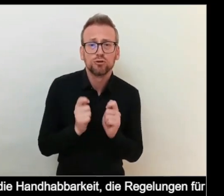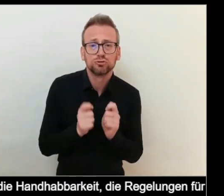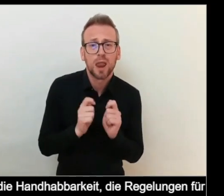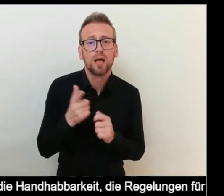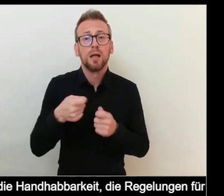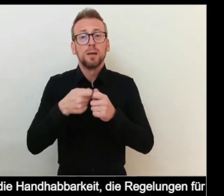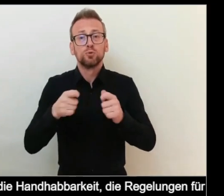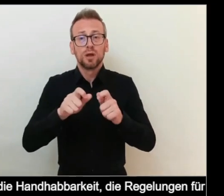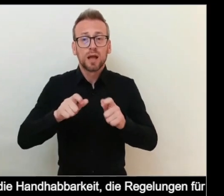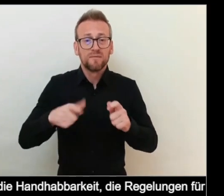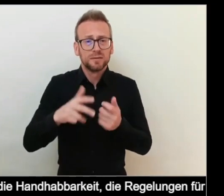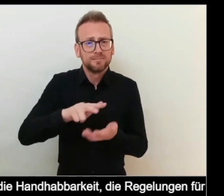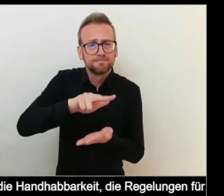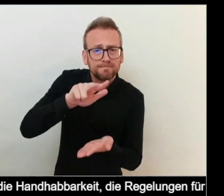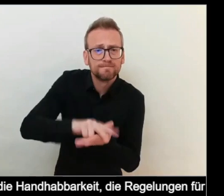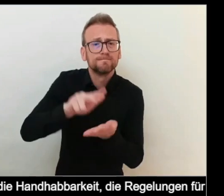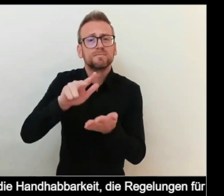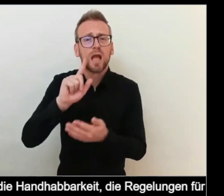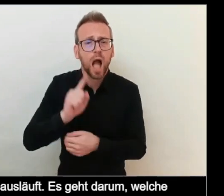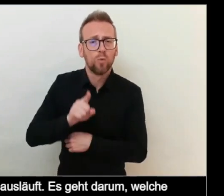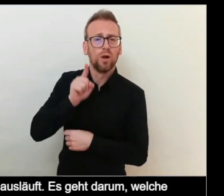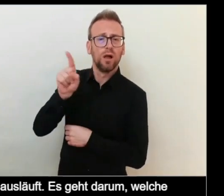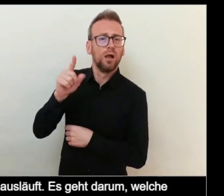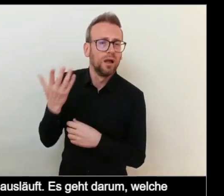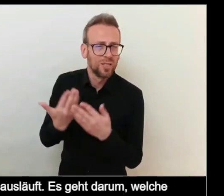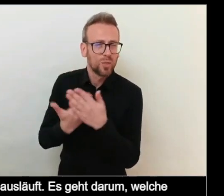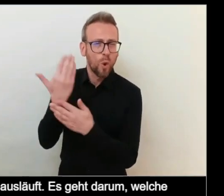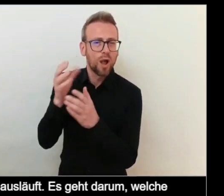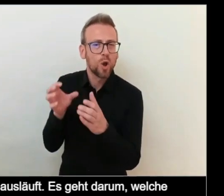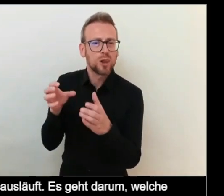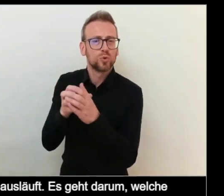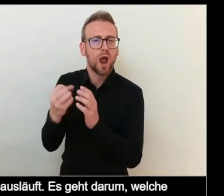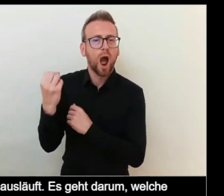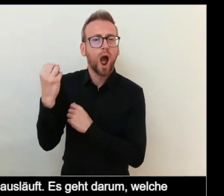bliebe, dass wir außerhalb von Hotspots keine Schutzmaßnahmen mehr